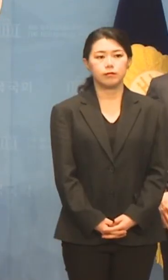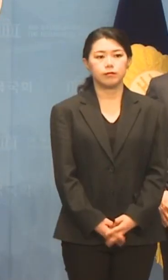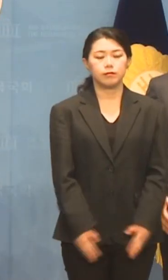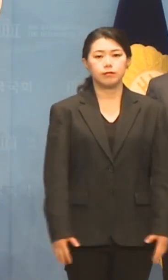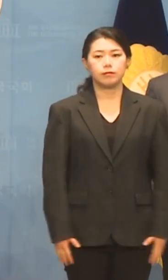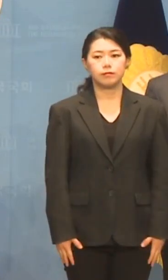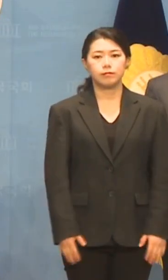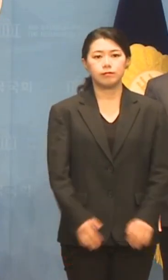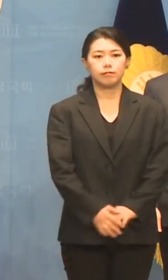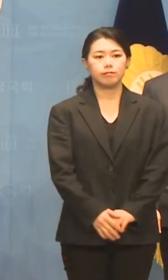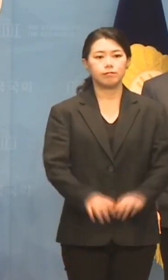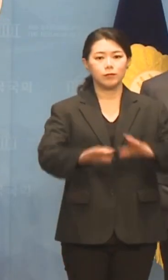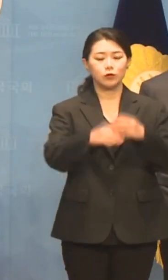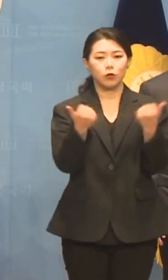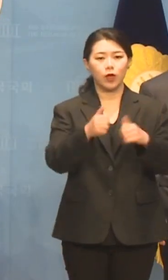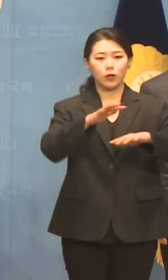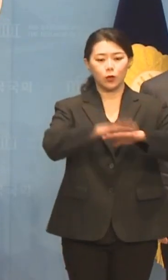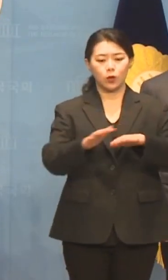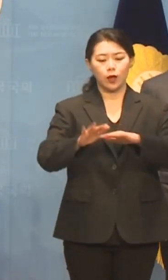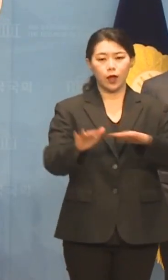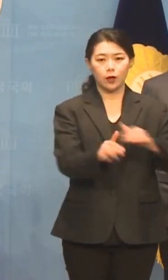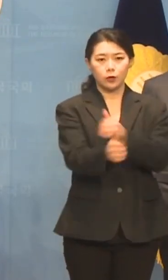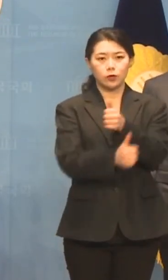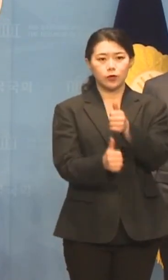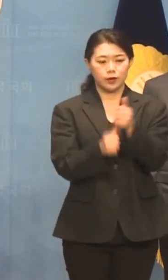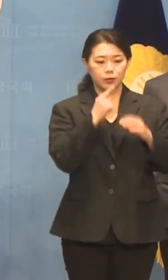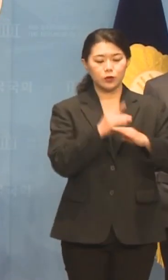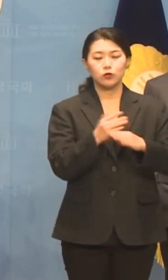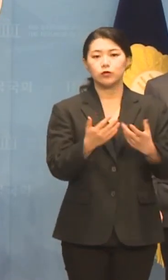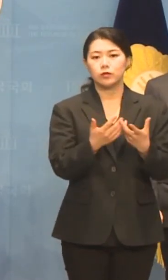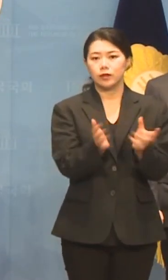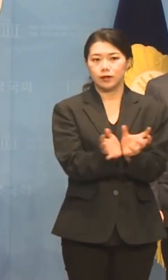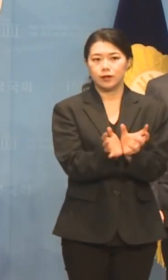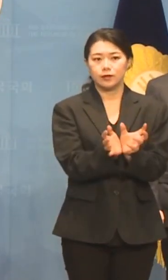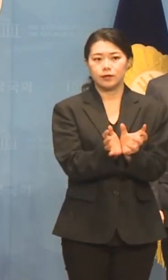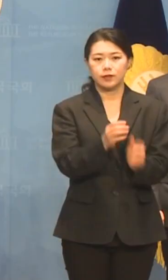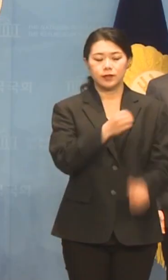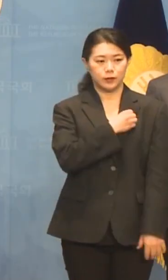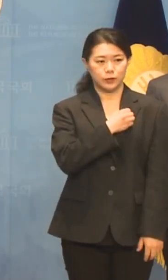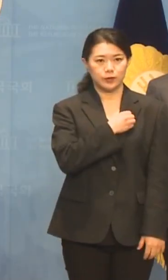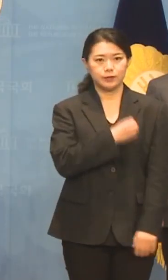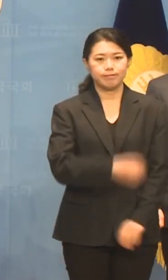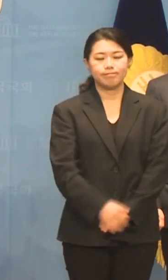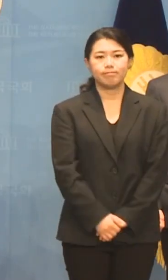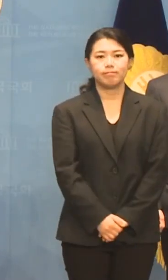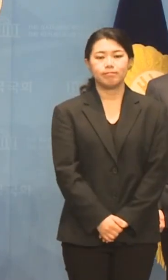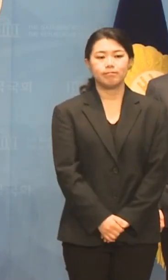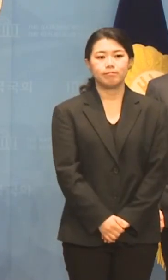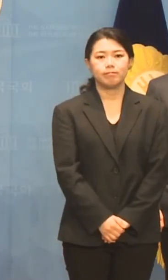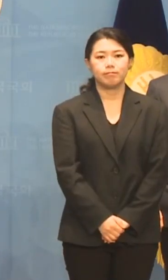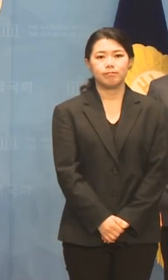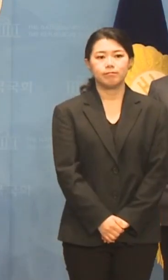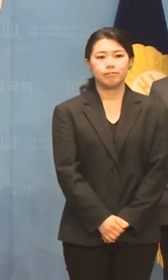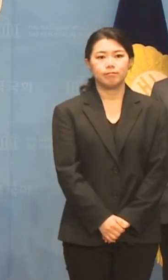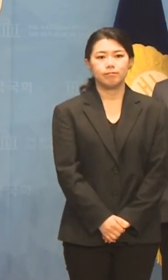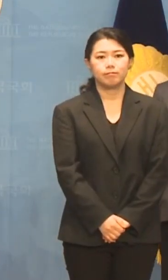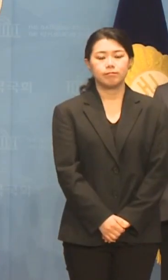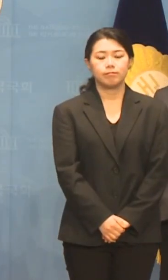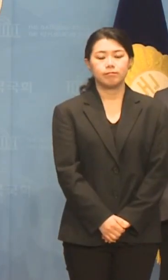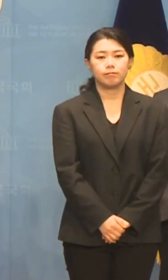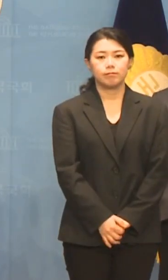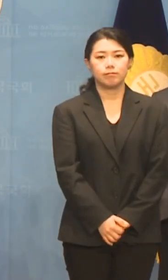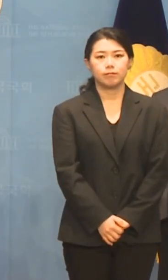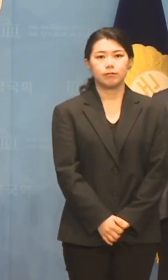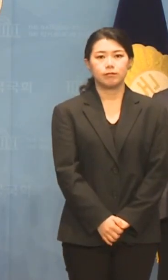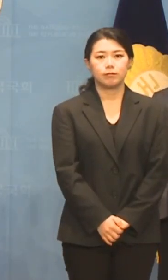저희는 국회 농해수위 민주당 소속 의원들입니다. 사실